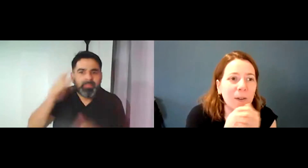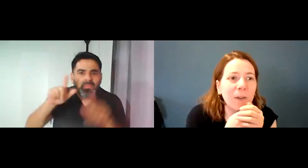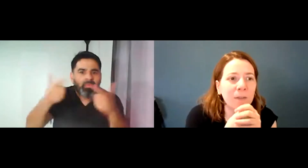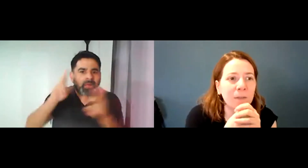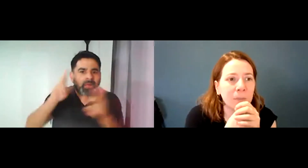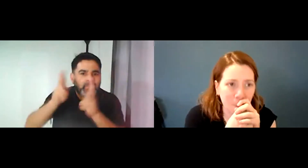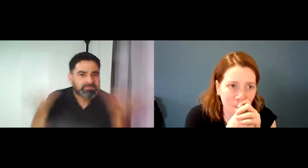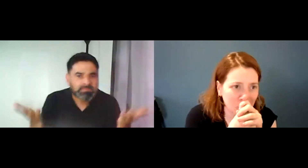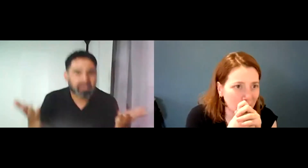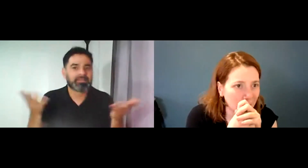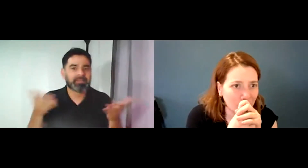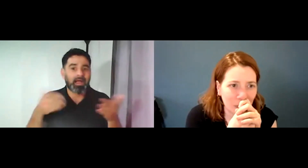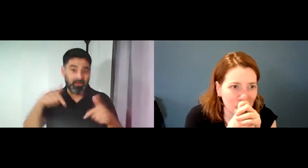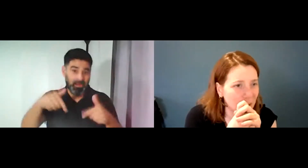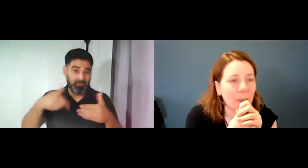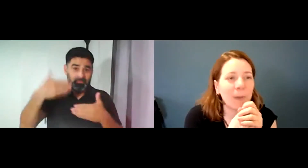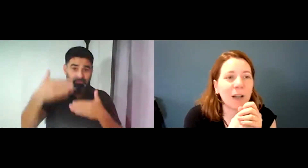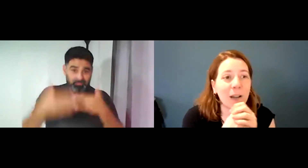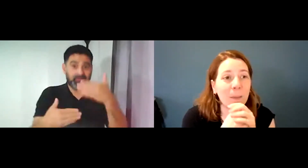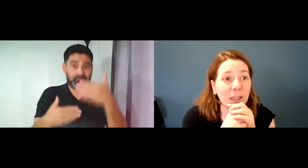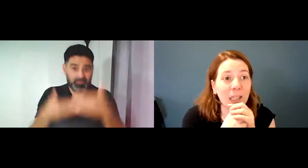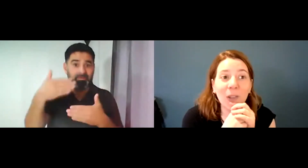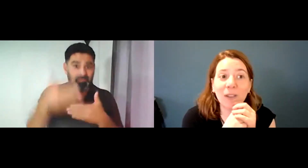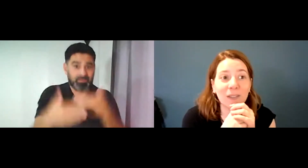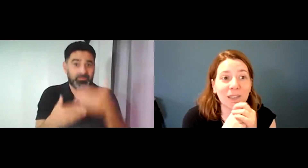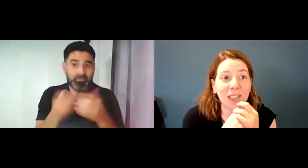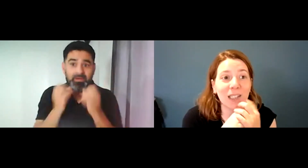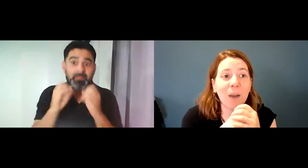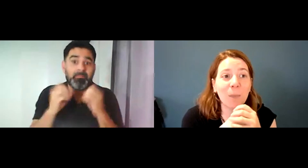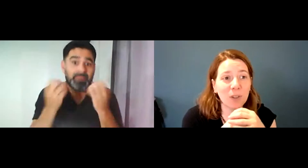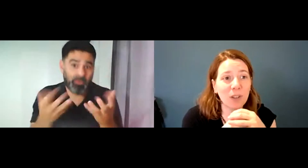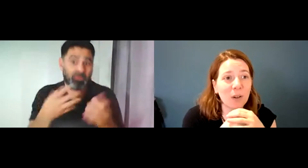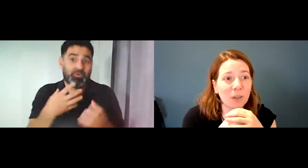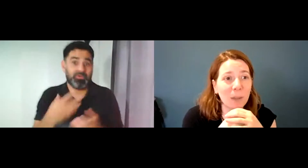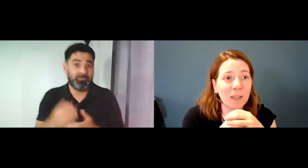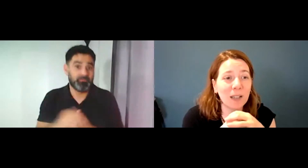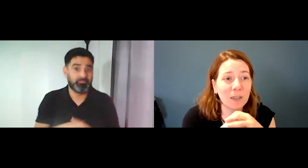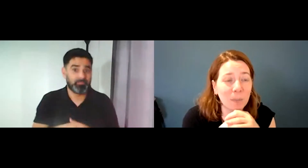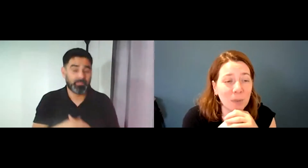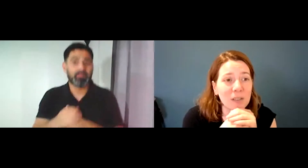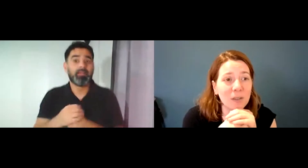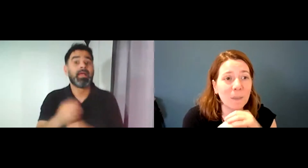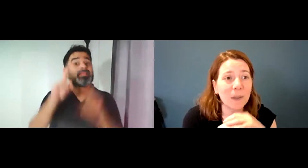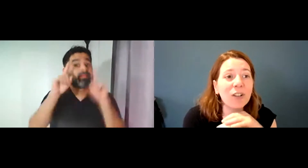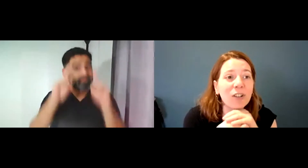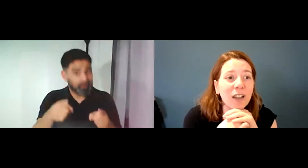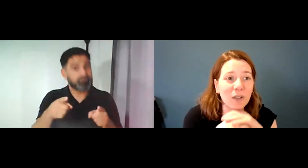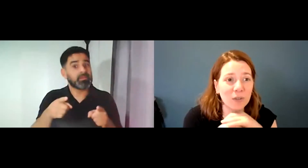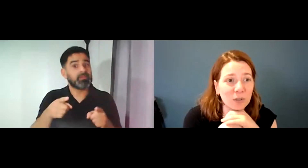comprensión. Sin embargo, han aprendido, han podido respetar este proceso de mejora, de